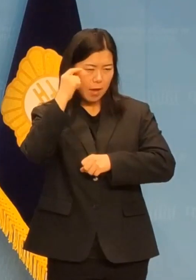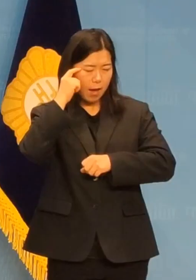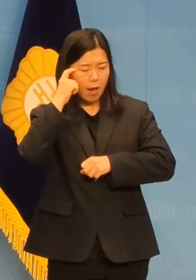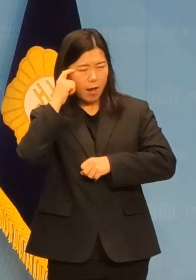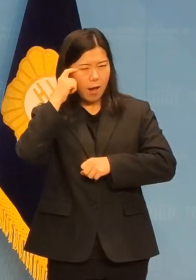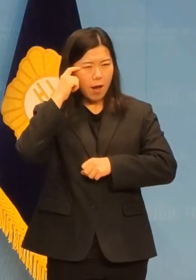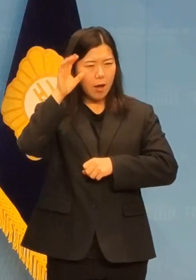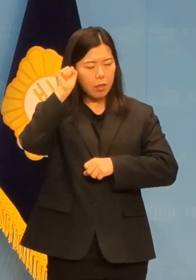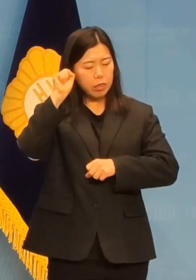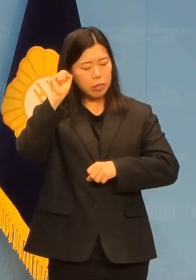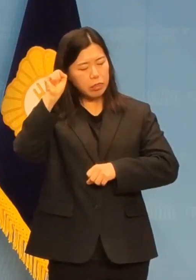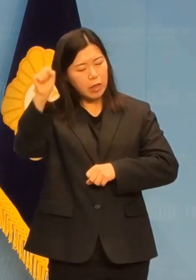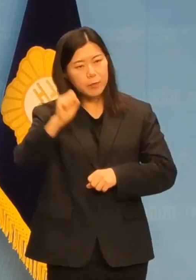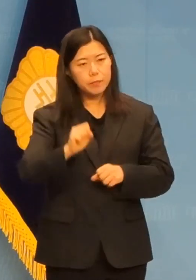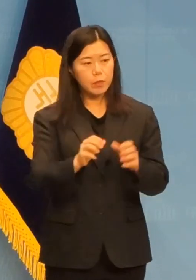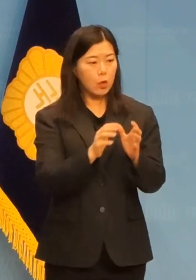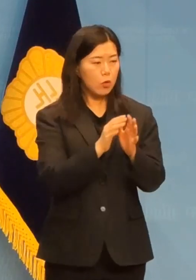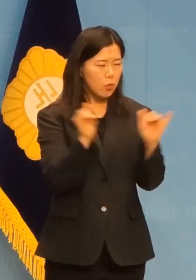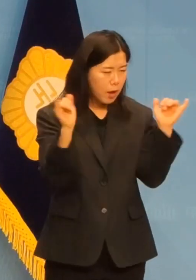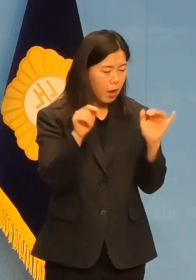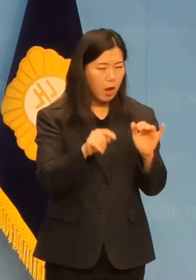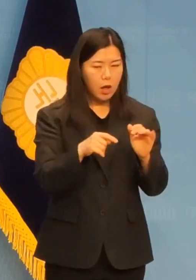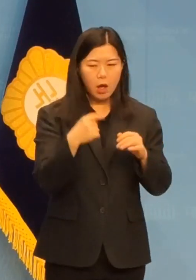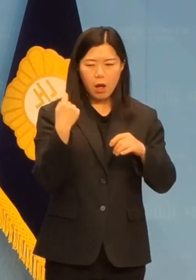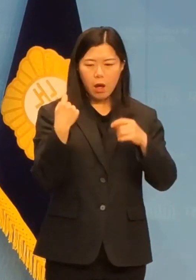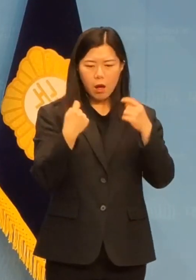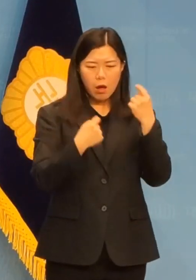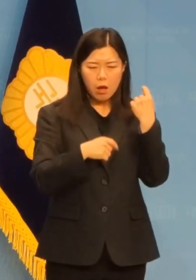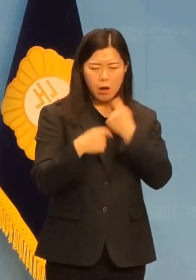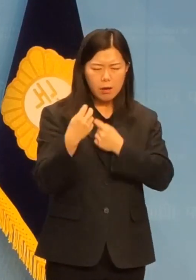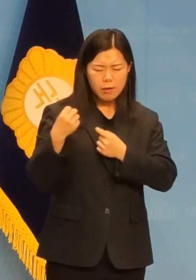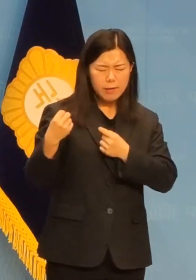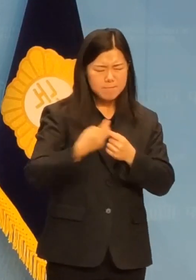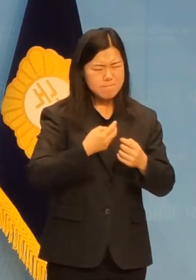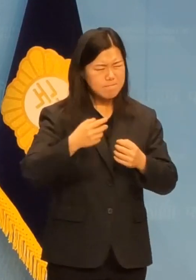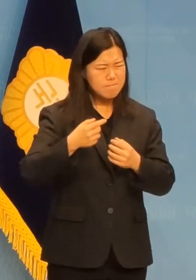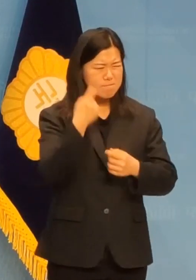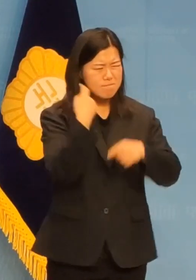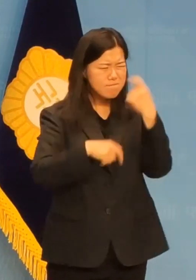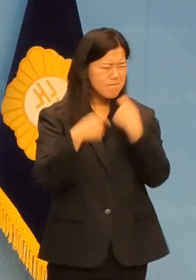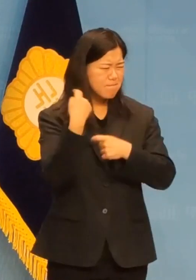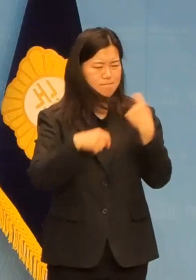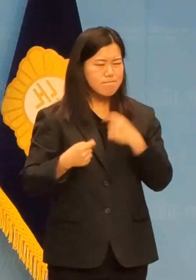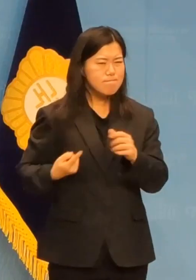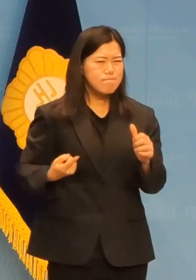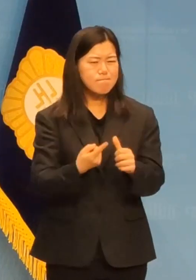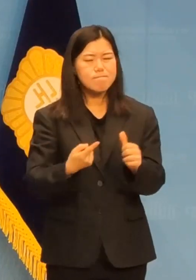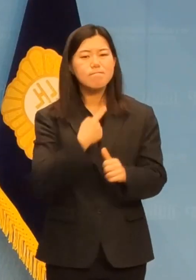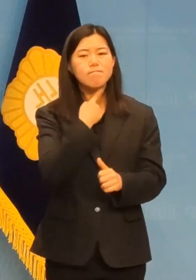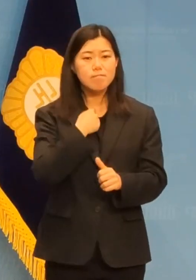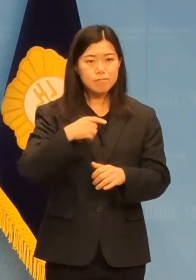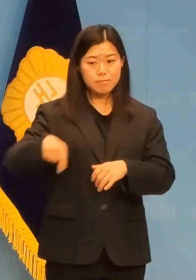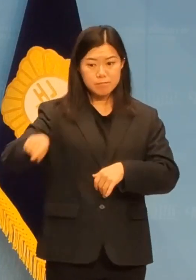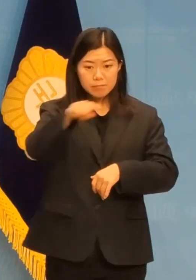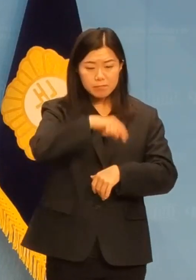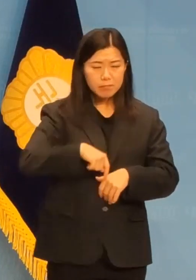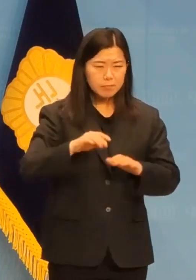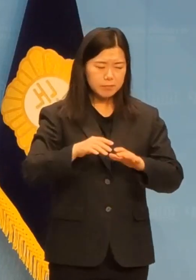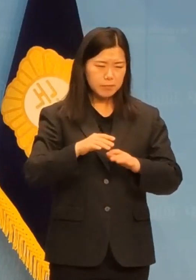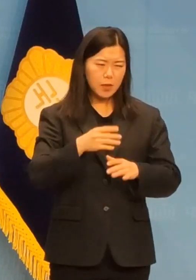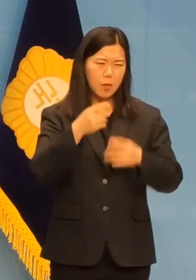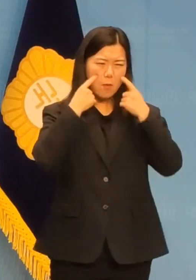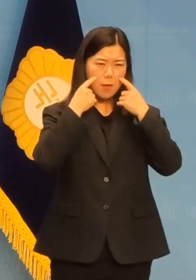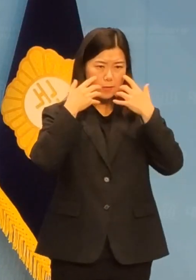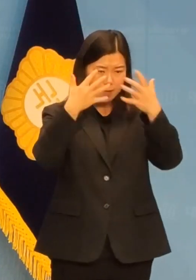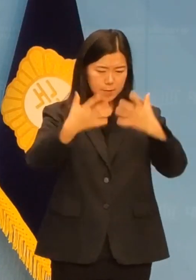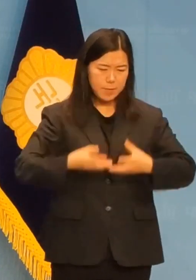사로잡혀 국민의 아물지 않은 상처를 다시 헤집은 인물과 세력은 단호하게 도려내야